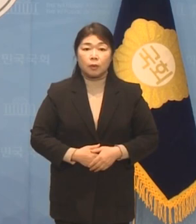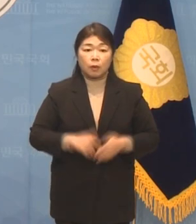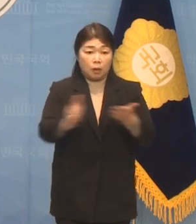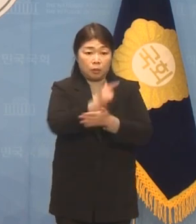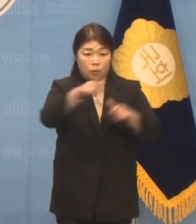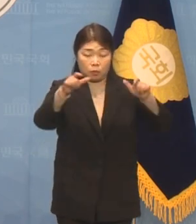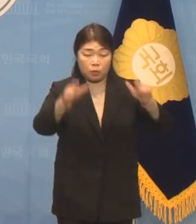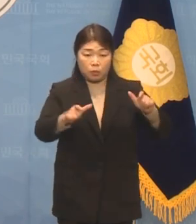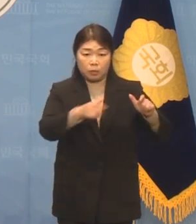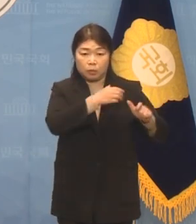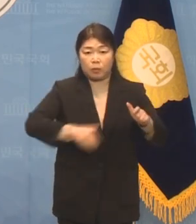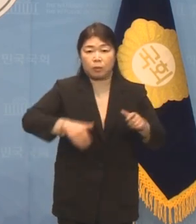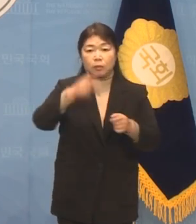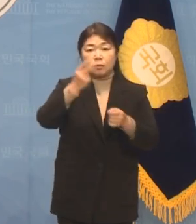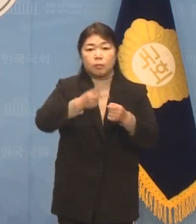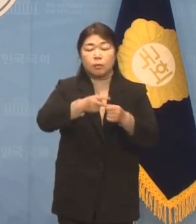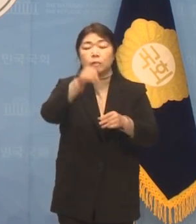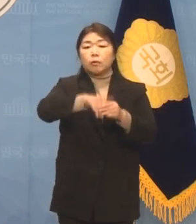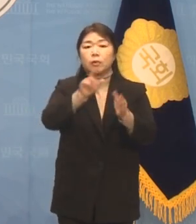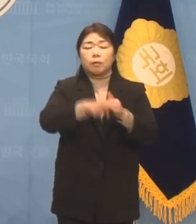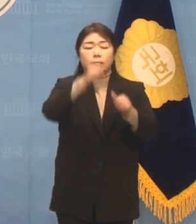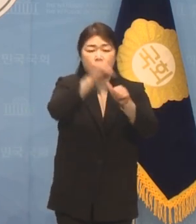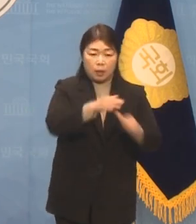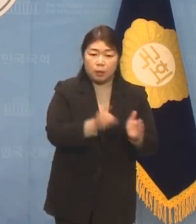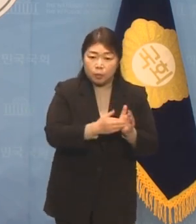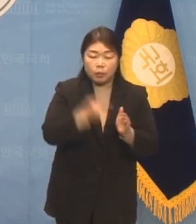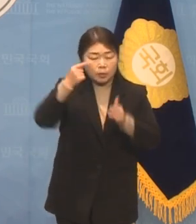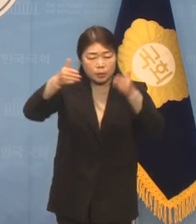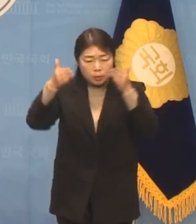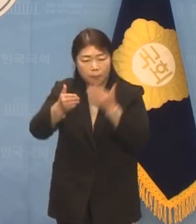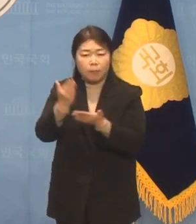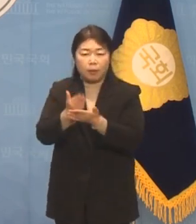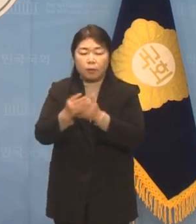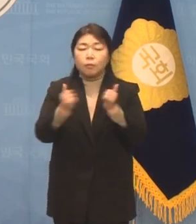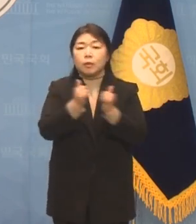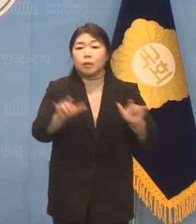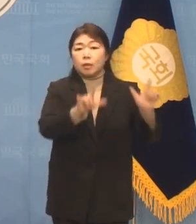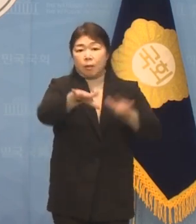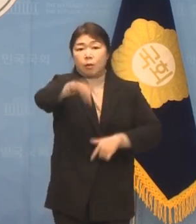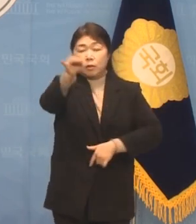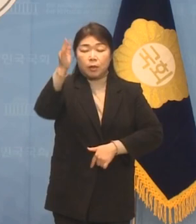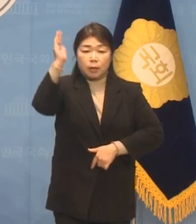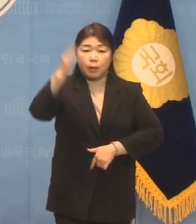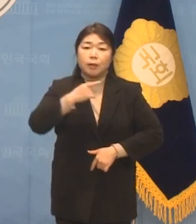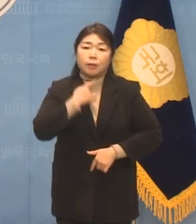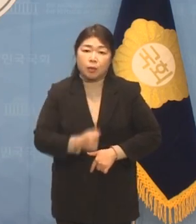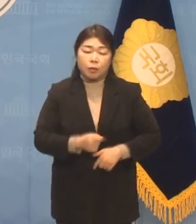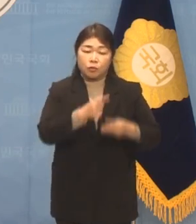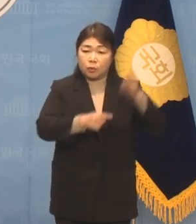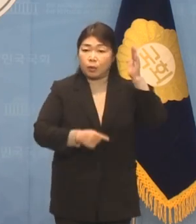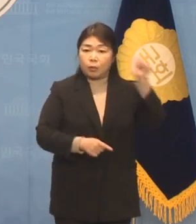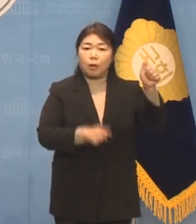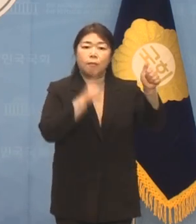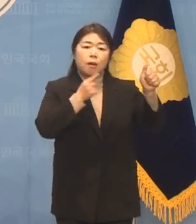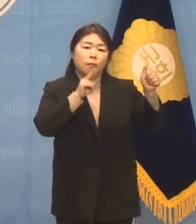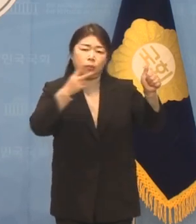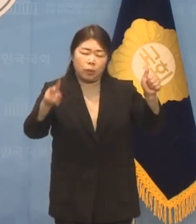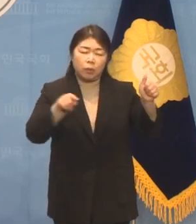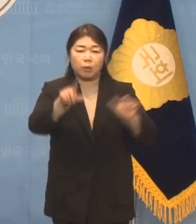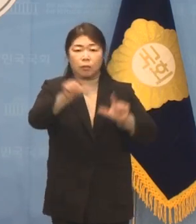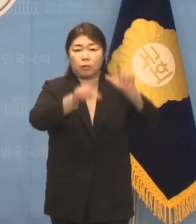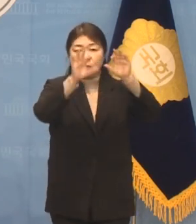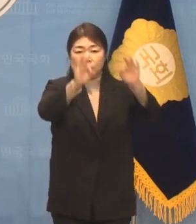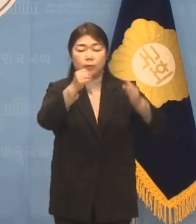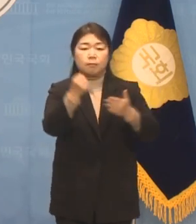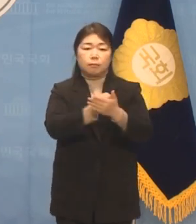강서구청장 보궐선거에서 참패하고 이념보다 민생이라고 외치던 윤석열 대통령의 말 뒤집기에 참담함을 금할 수